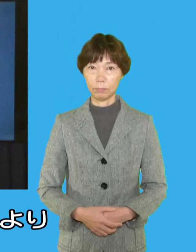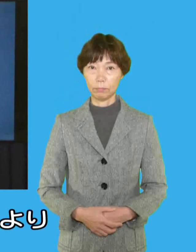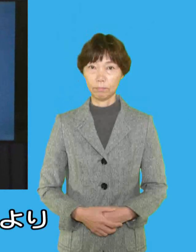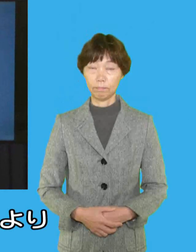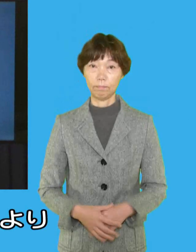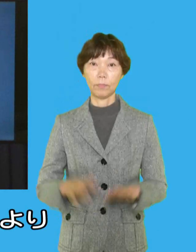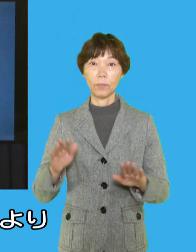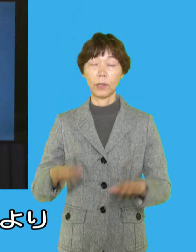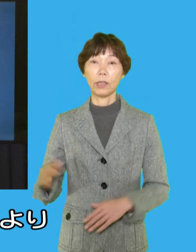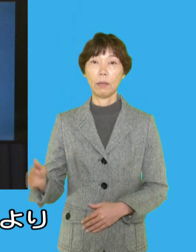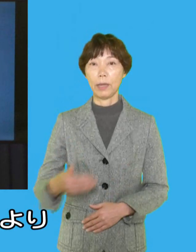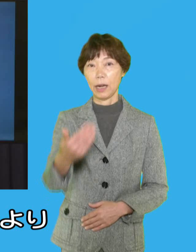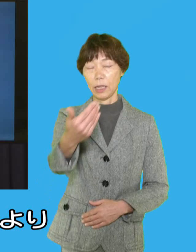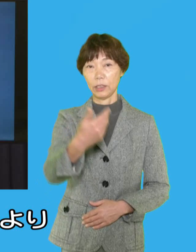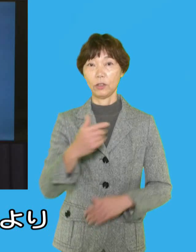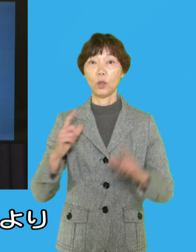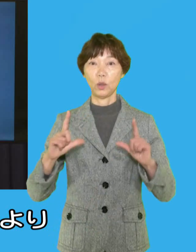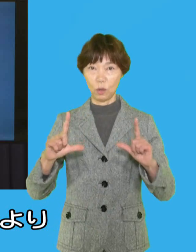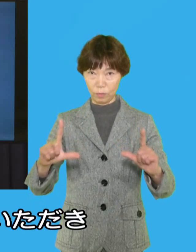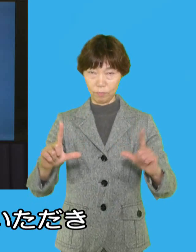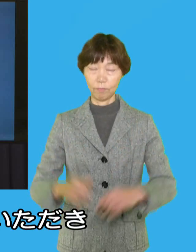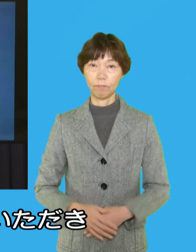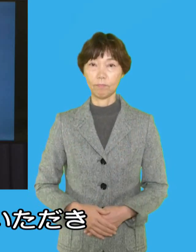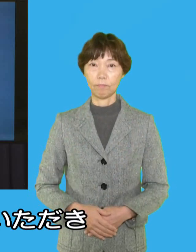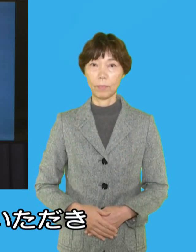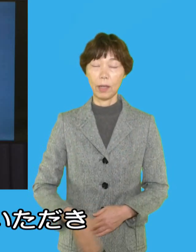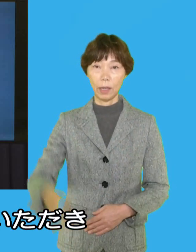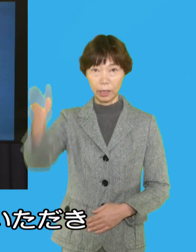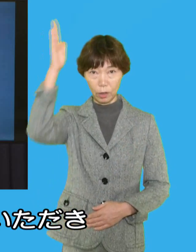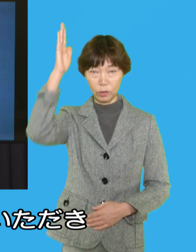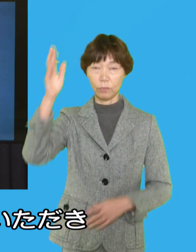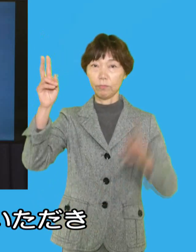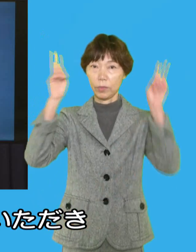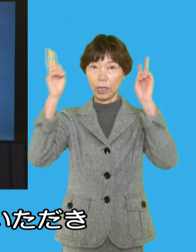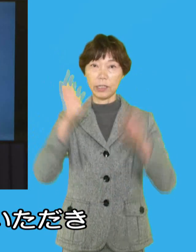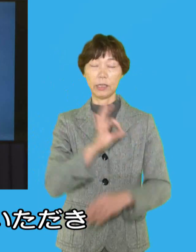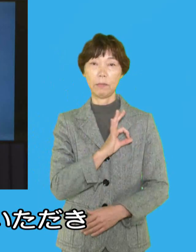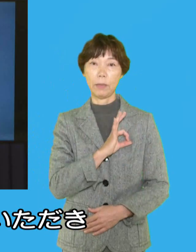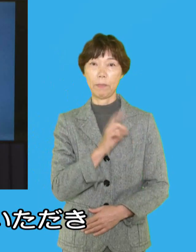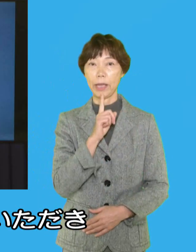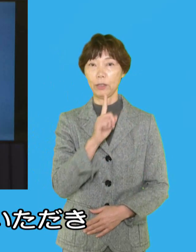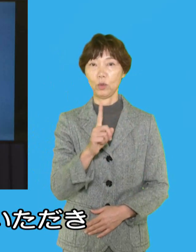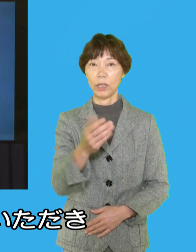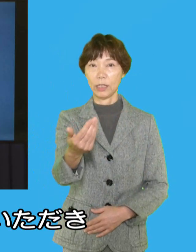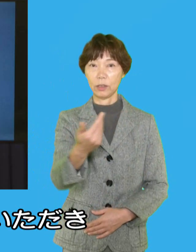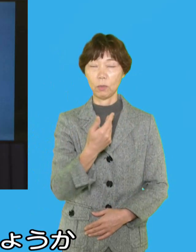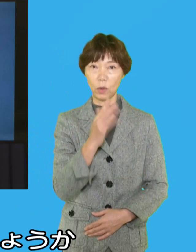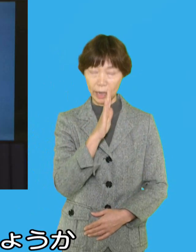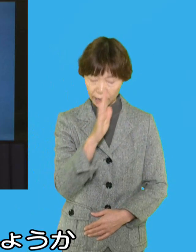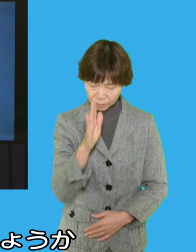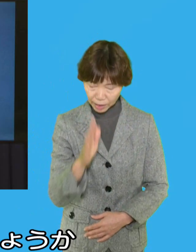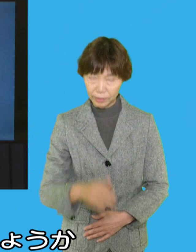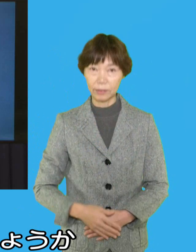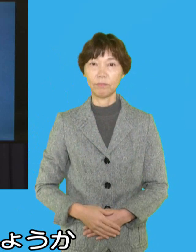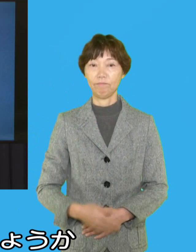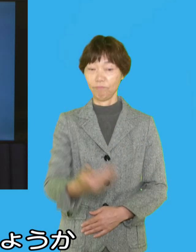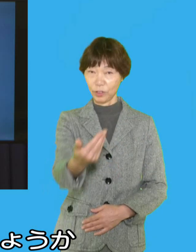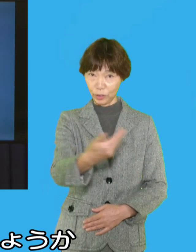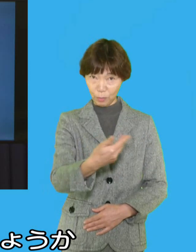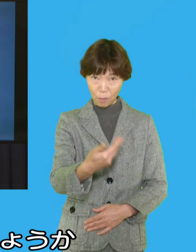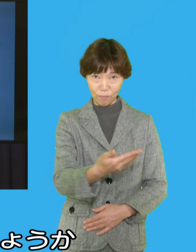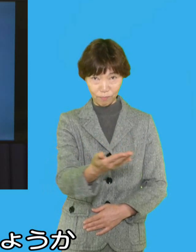それではこれより質疑に移させていただきます。挙手の上チャンネルをつけていただき、ご質問のほどよろしくお願いいたします。ご質問ございますでしょう